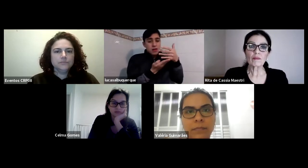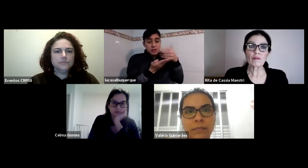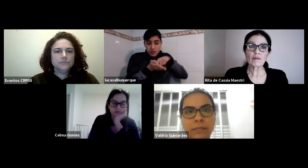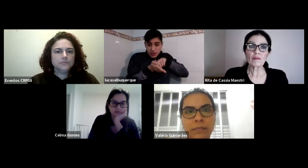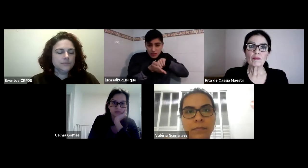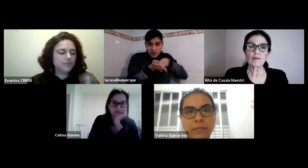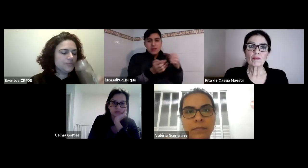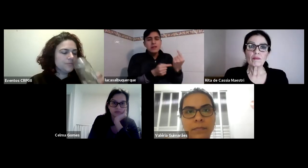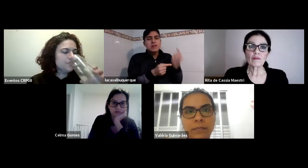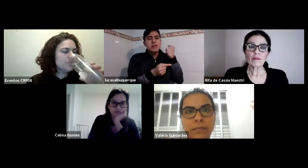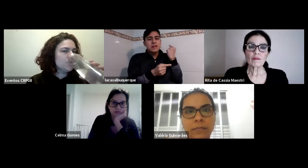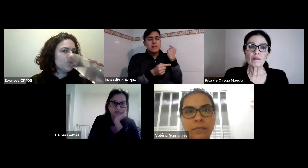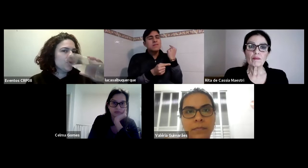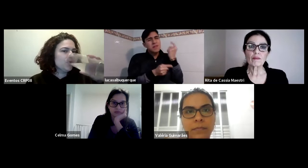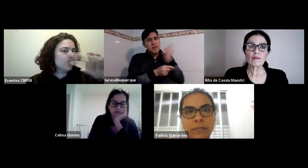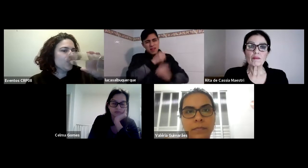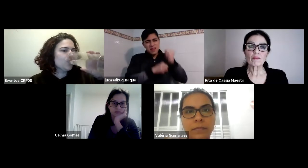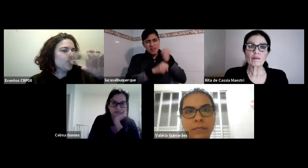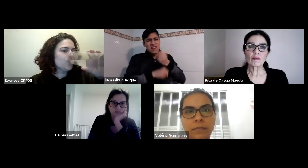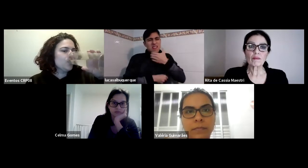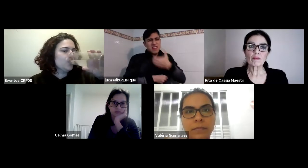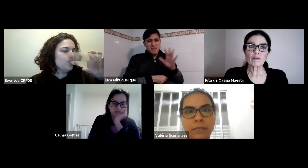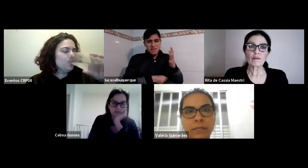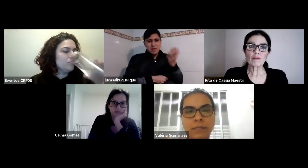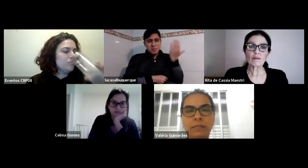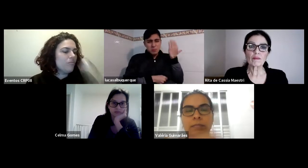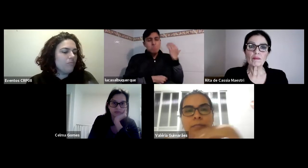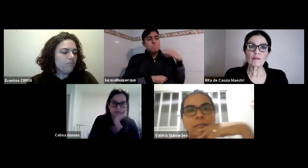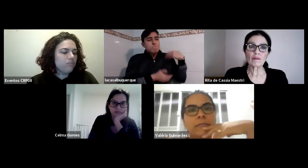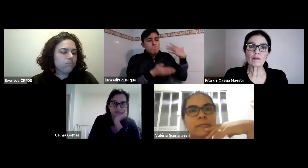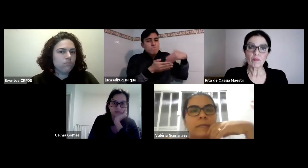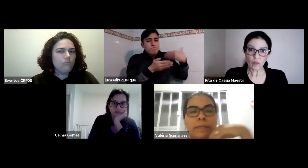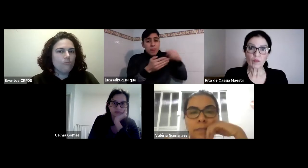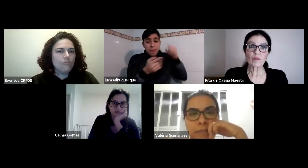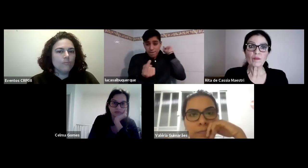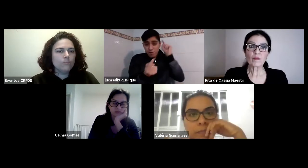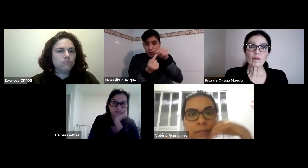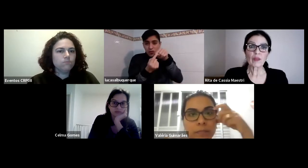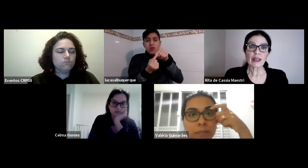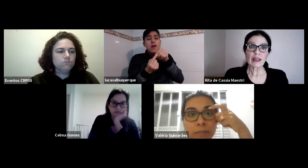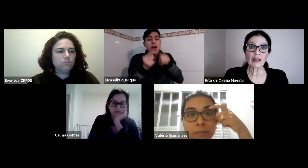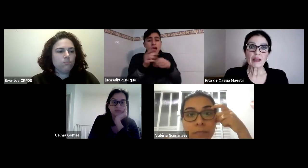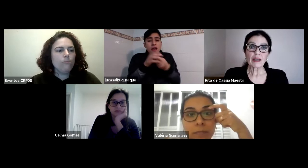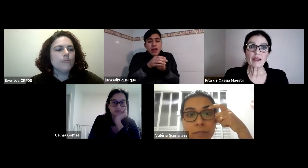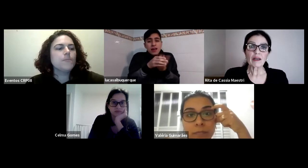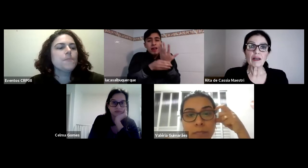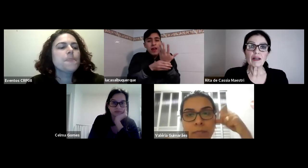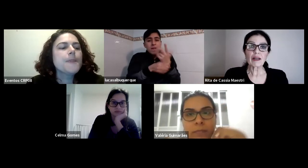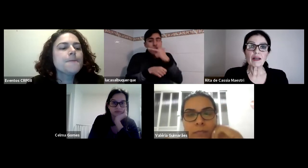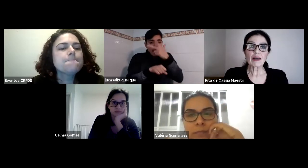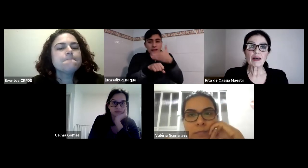rolando desde o final do ano passado, com o objetivo de criar um acesso,